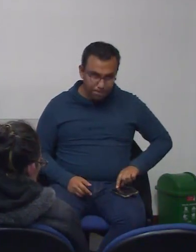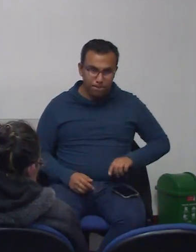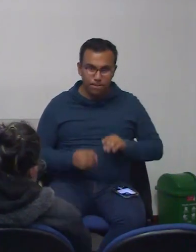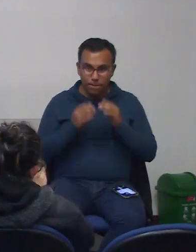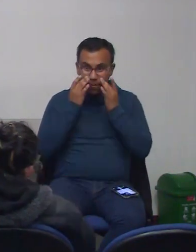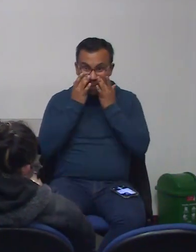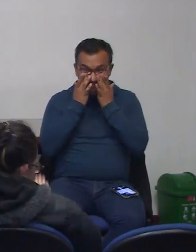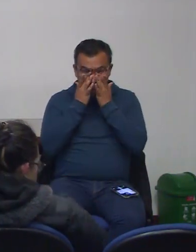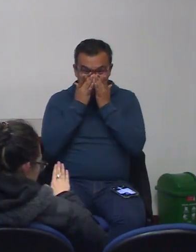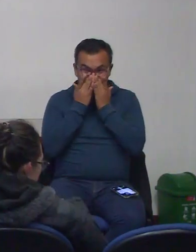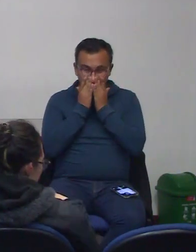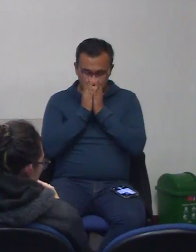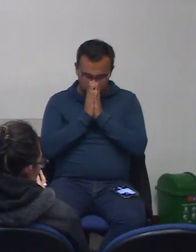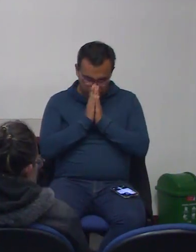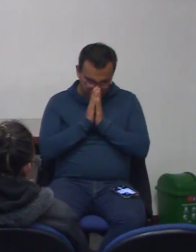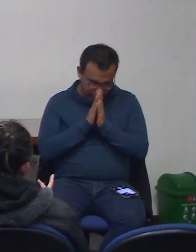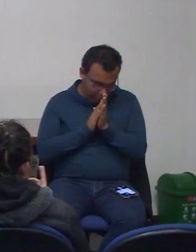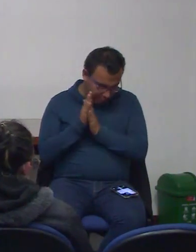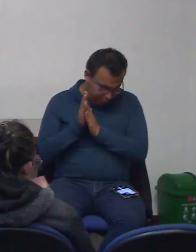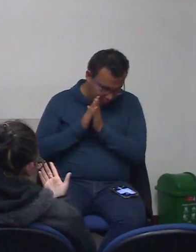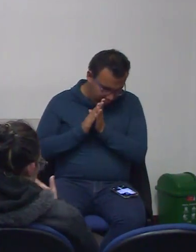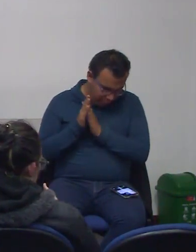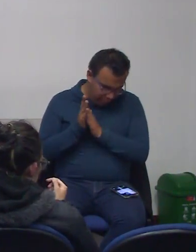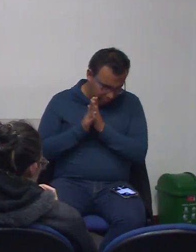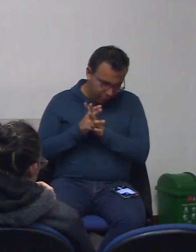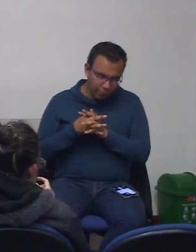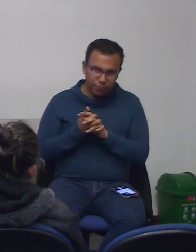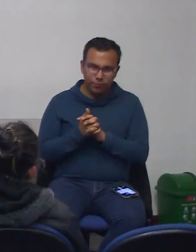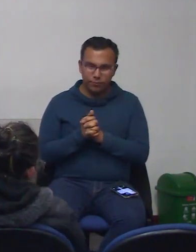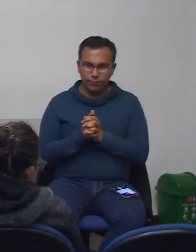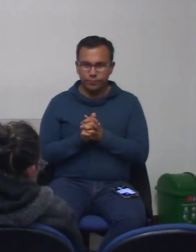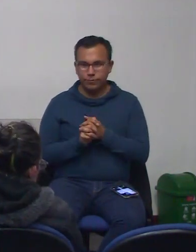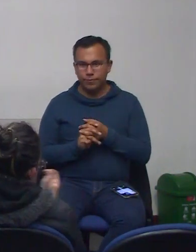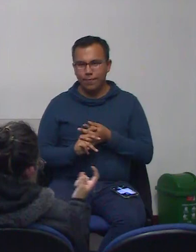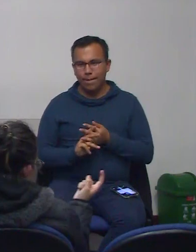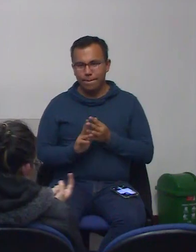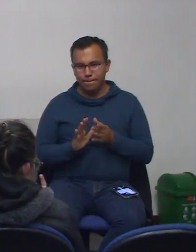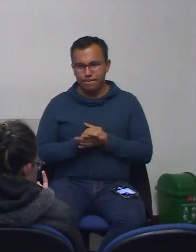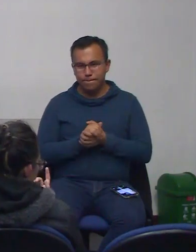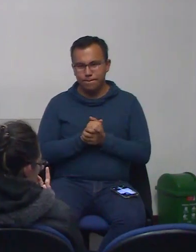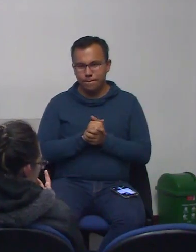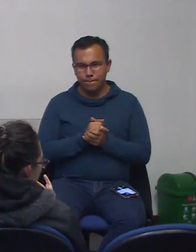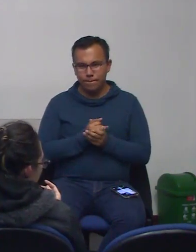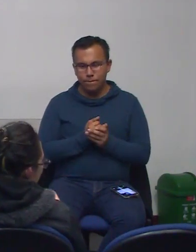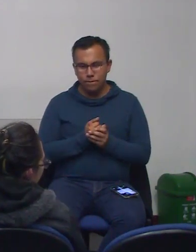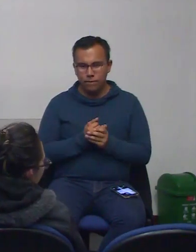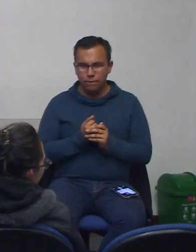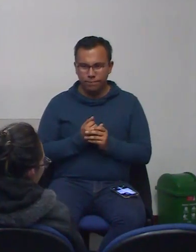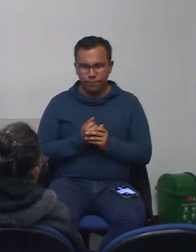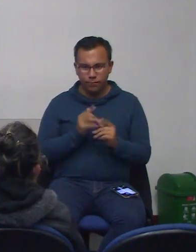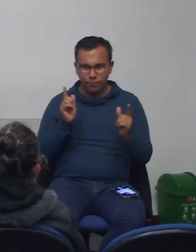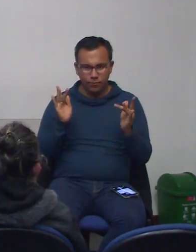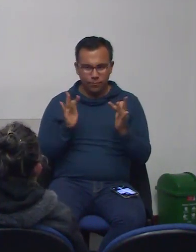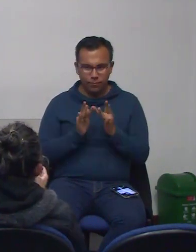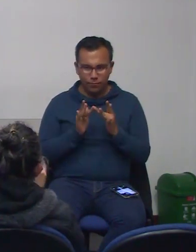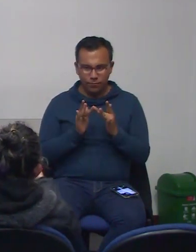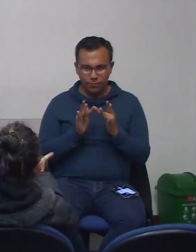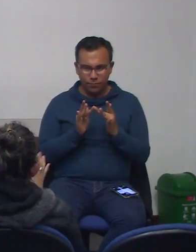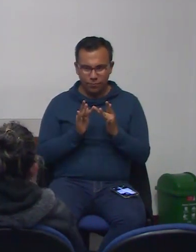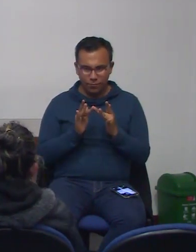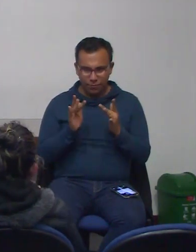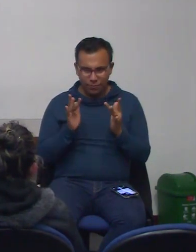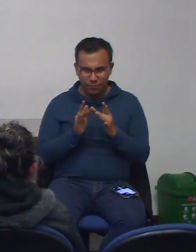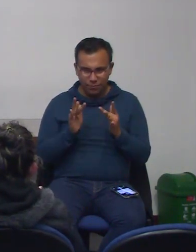tambor o el estar relacionado con un con un estímulo musical s lo conecta a nivel Digamos como de comunicación sí